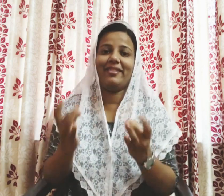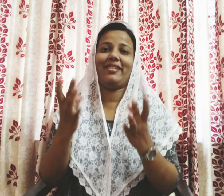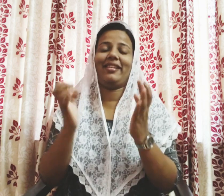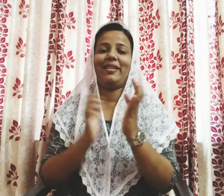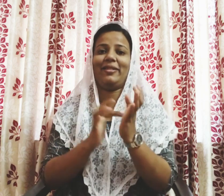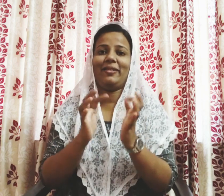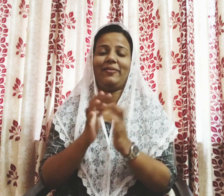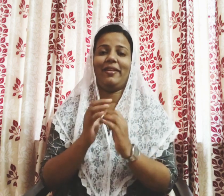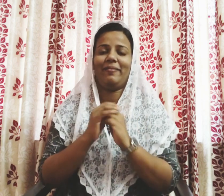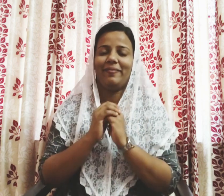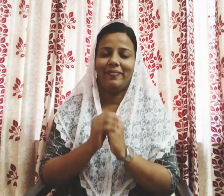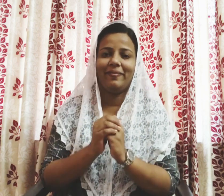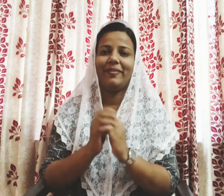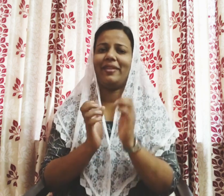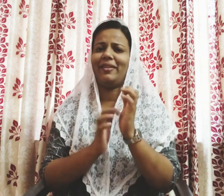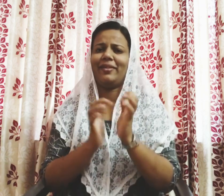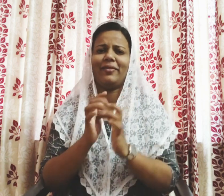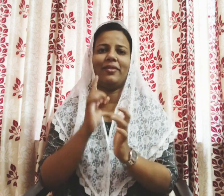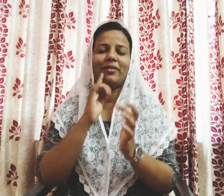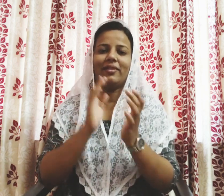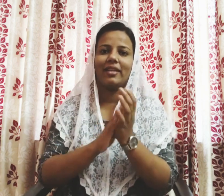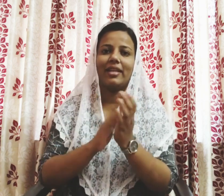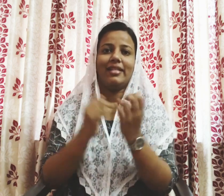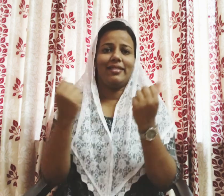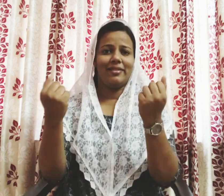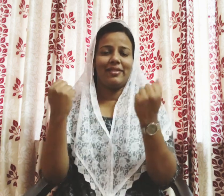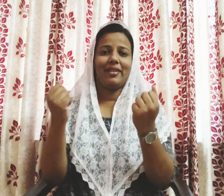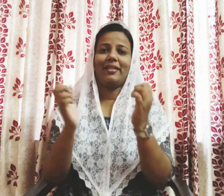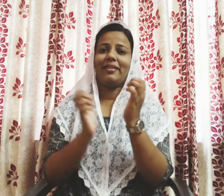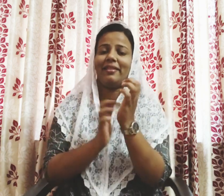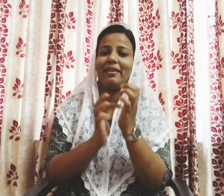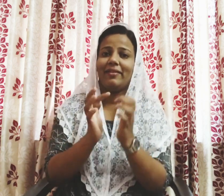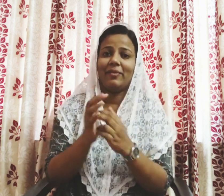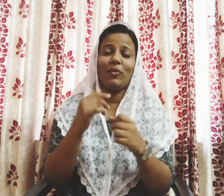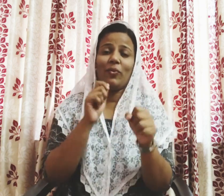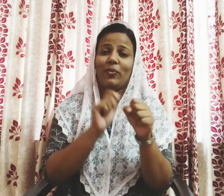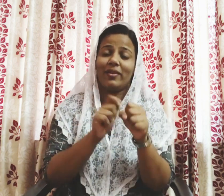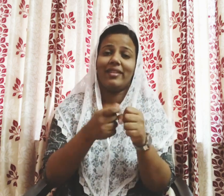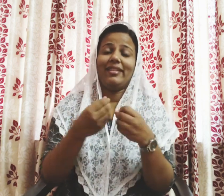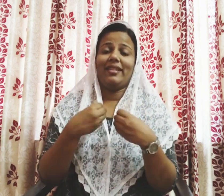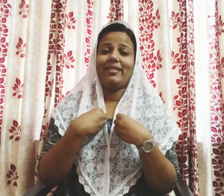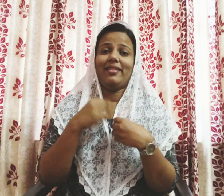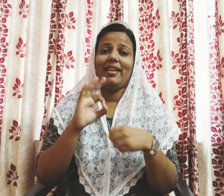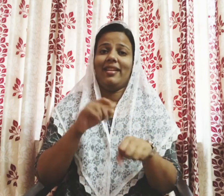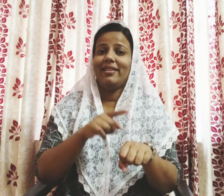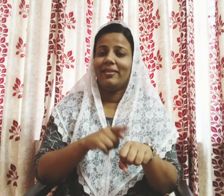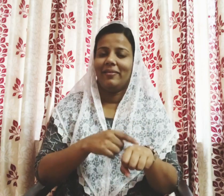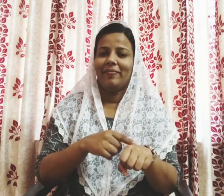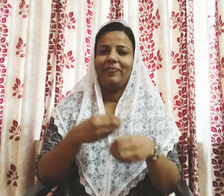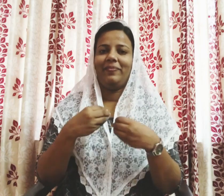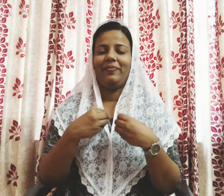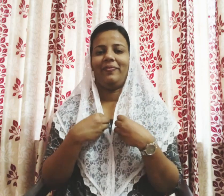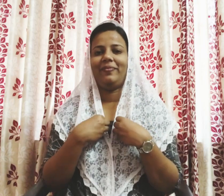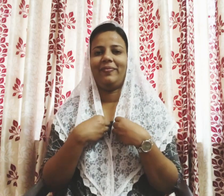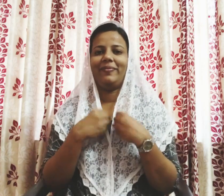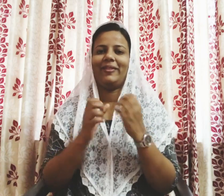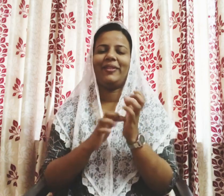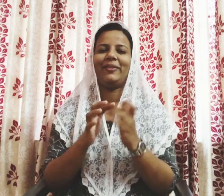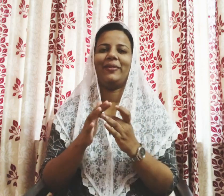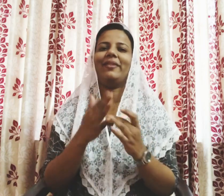പ്രഭാതത്തിൽ നമ്മുടെ കർത്താവിനെ ആരാധിക്കുവാൻ, നമ്മുടെ കർത്താവിനെ സ്തുതിക്കുവാൻ സർവശക്തനായ നമ്മുടെ പിതാവ് നമുക്ക് ഒരുക്കി തന്നിരിക്കുന്ന നല്ല സാവകാശത്തിനായിട്ട് നമുക്ക് നന്ദി